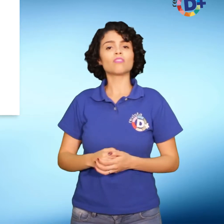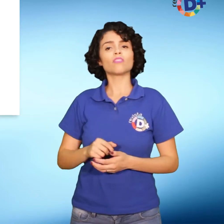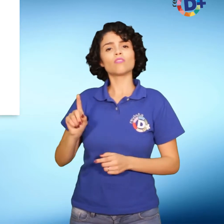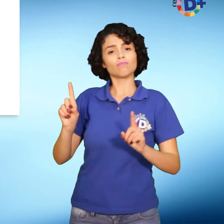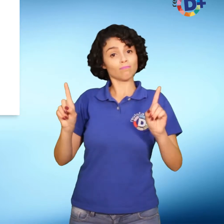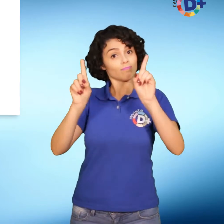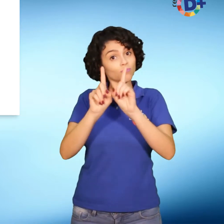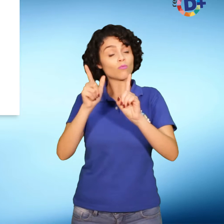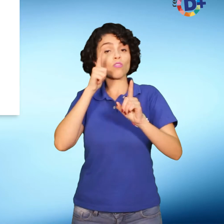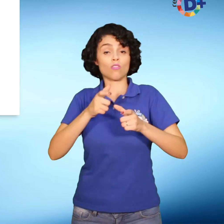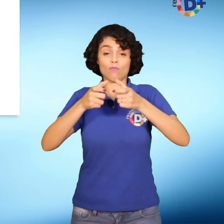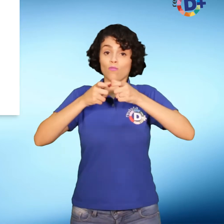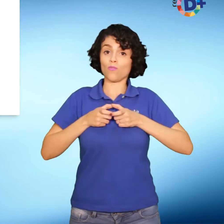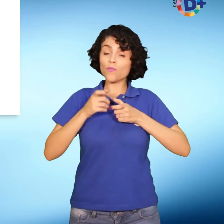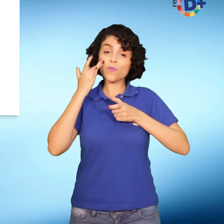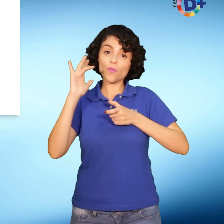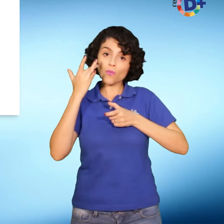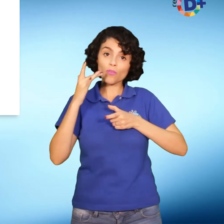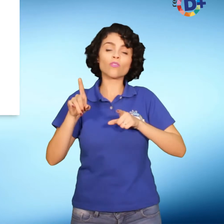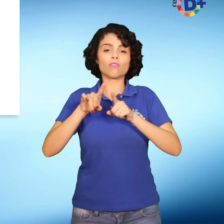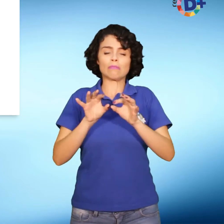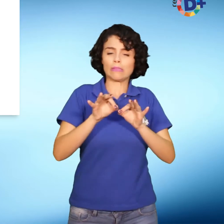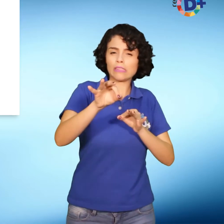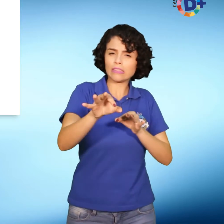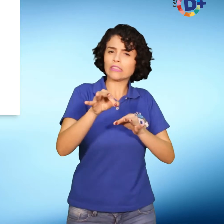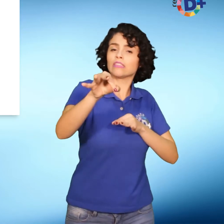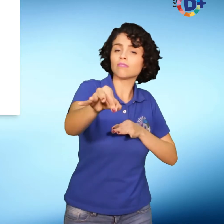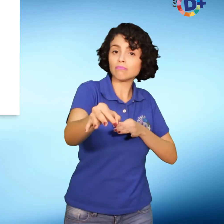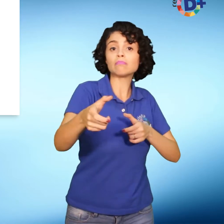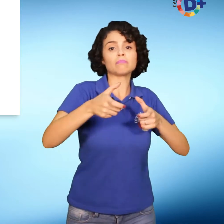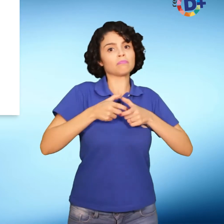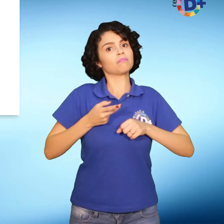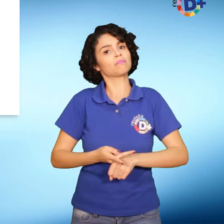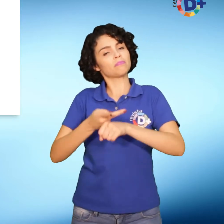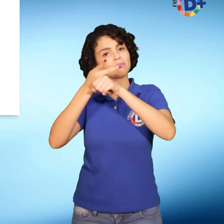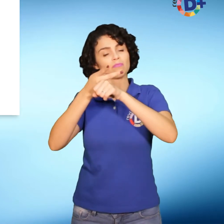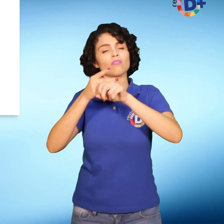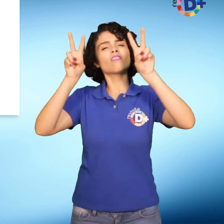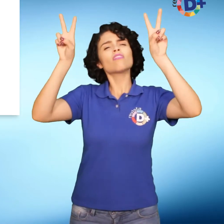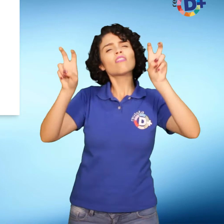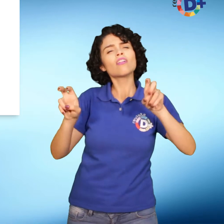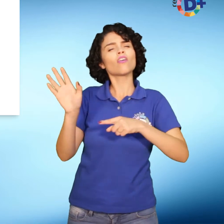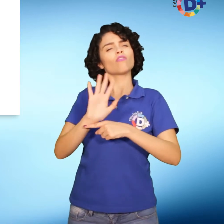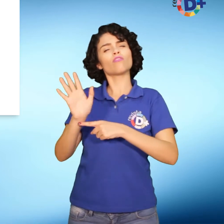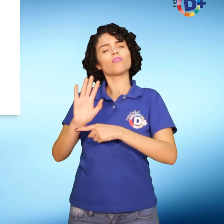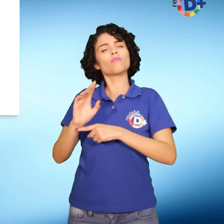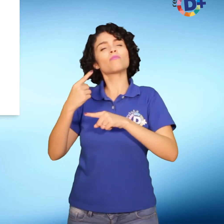de ouro nas provas de 100 metros e 200 metros rasos o título do filme é uma referência